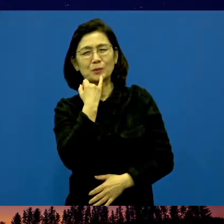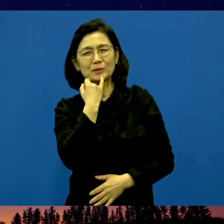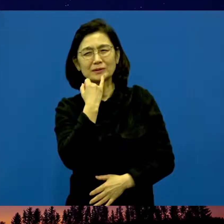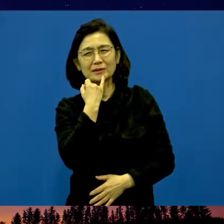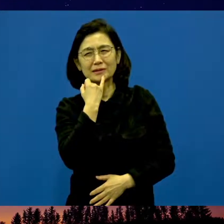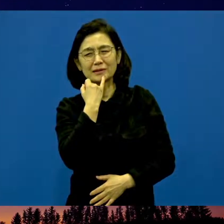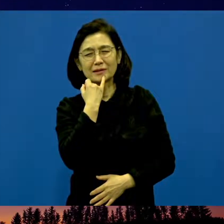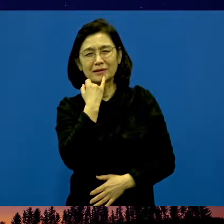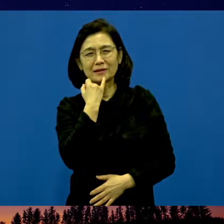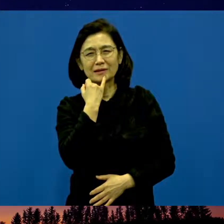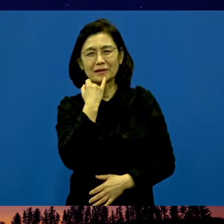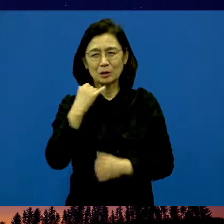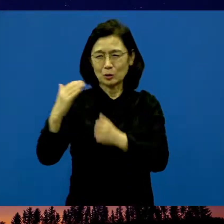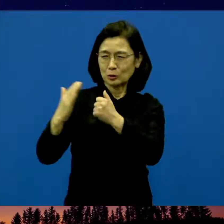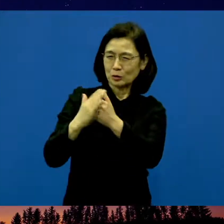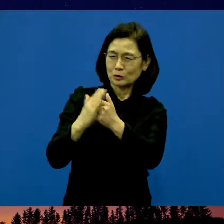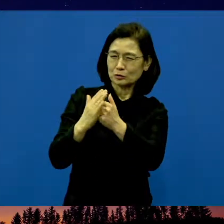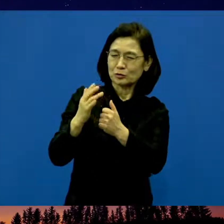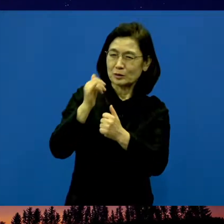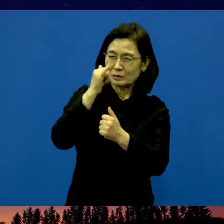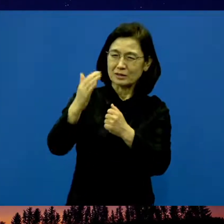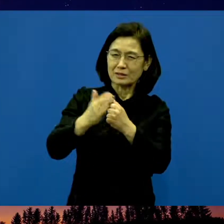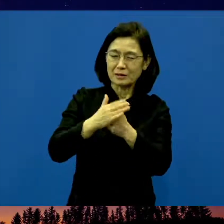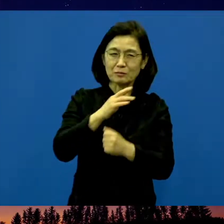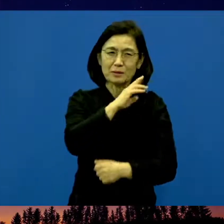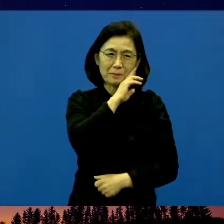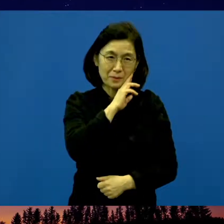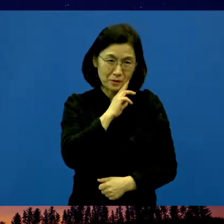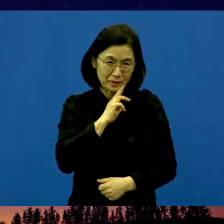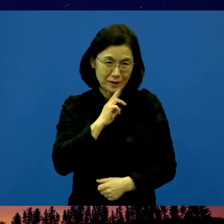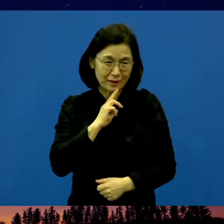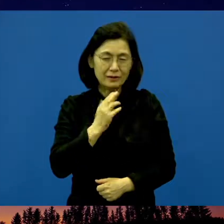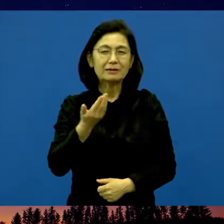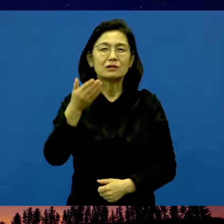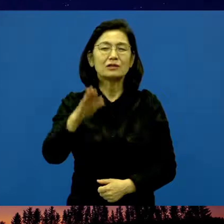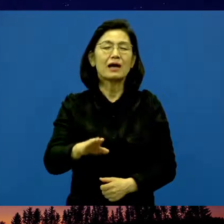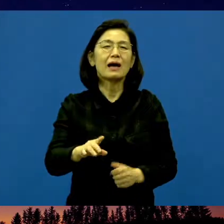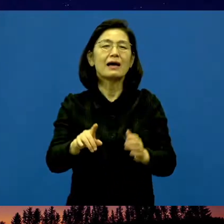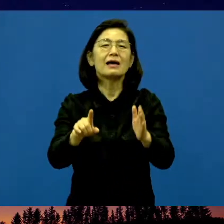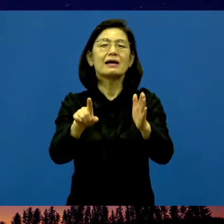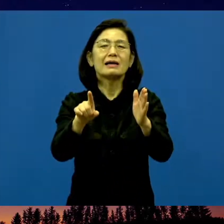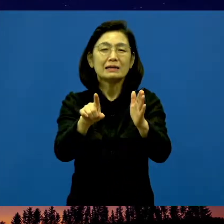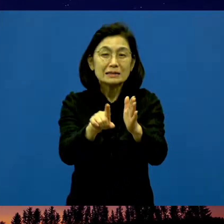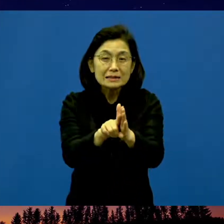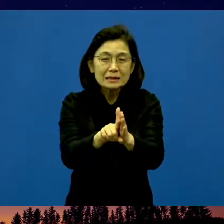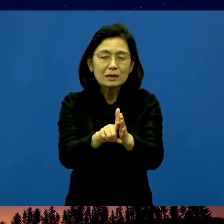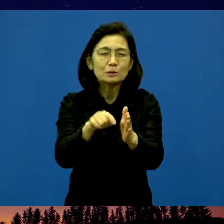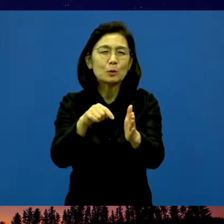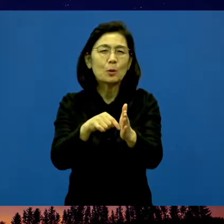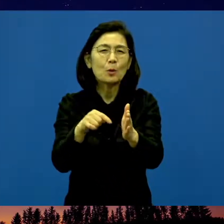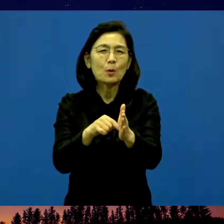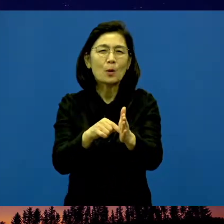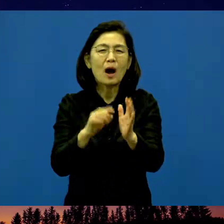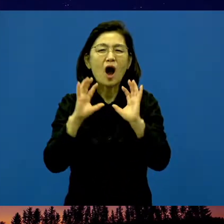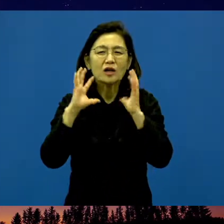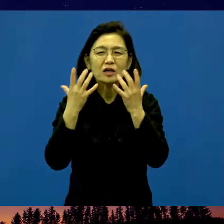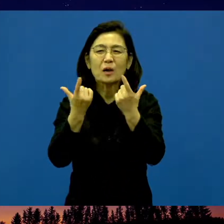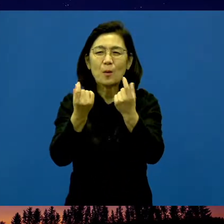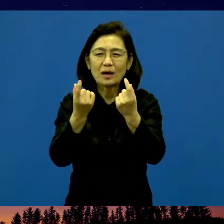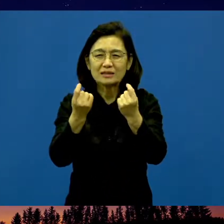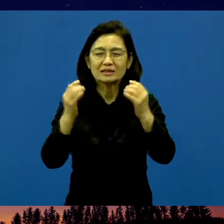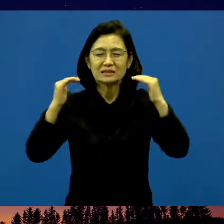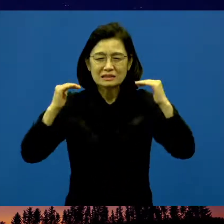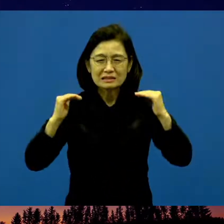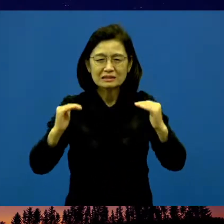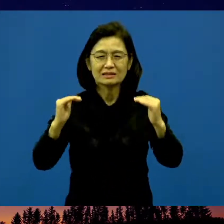보여도 주변에서 다 받아줍니다. 근데 이제 한때죠. 계속 언젠가는 자라나야 한다는 것이죠. 여러분,